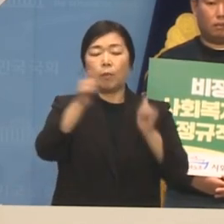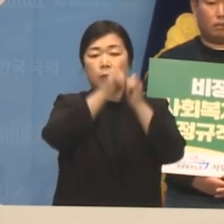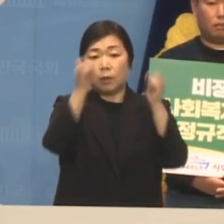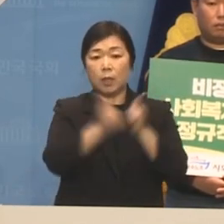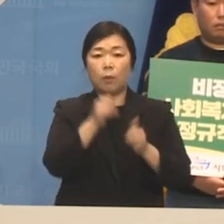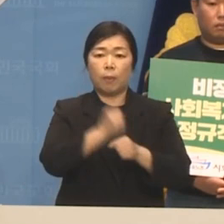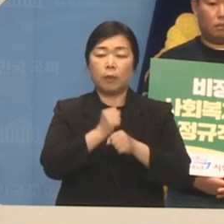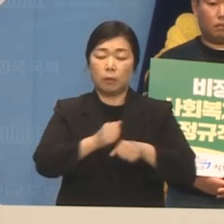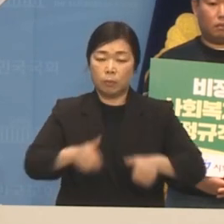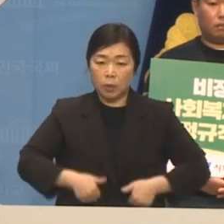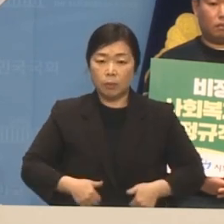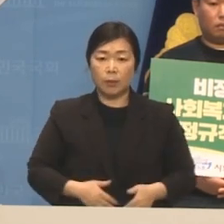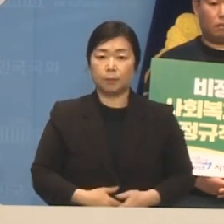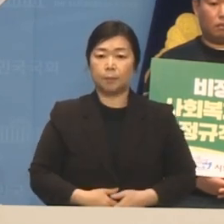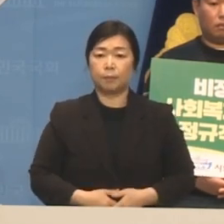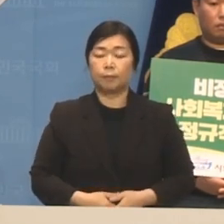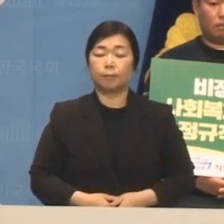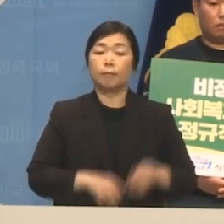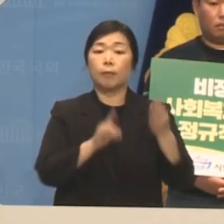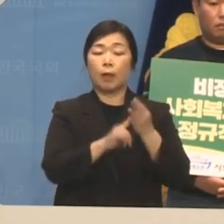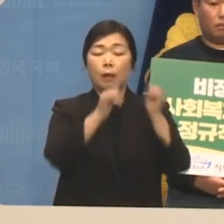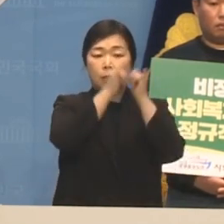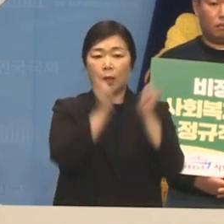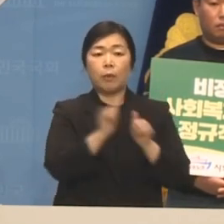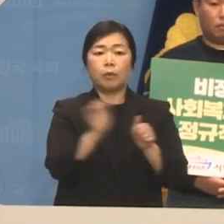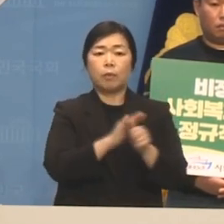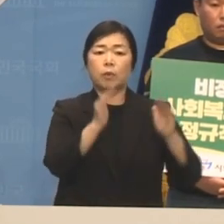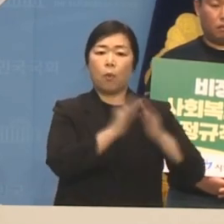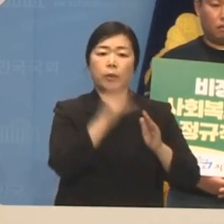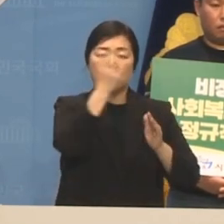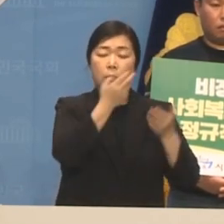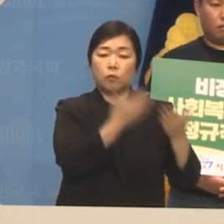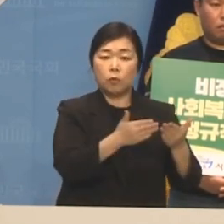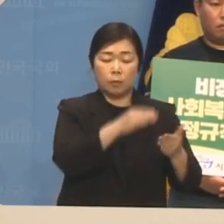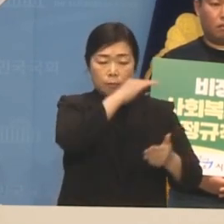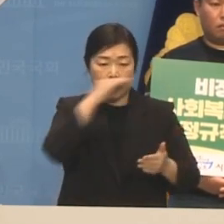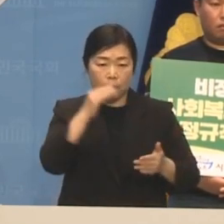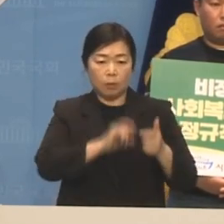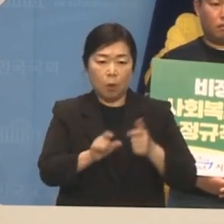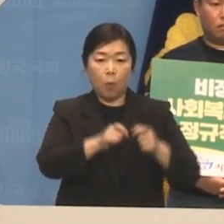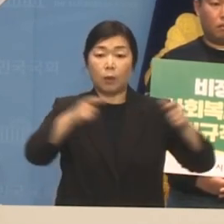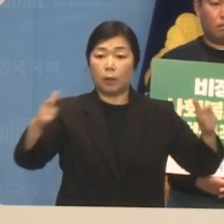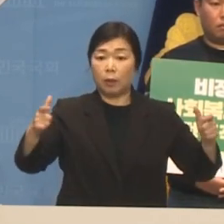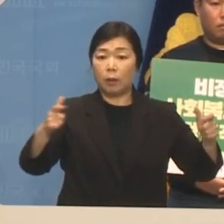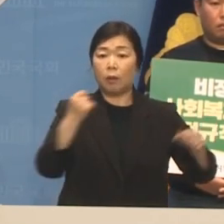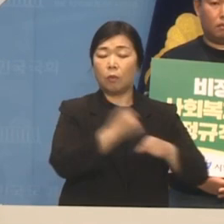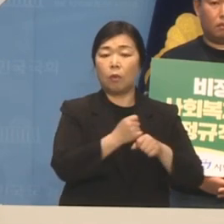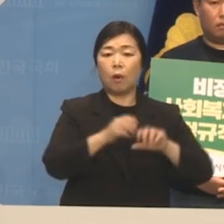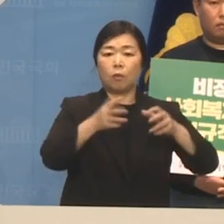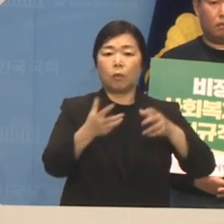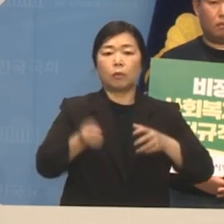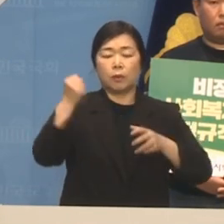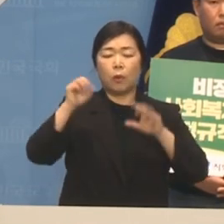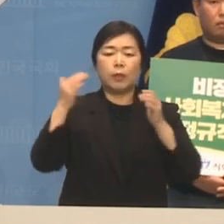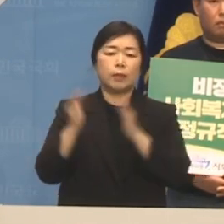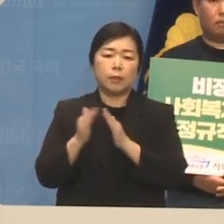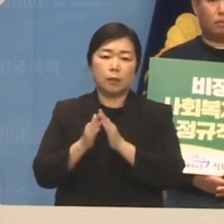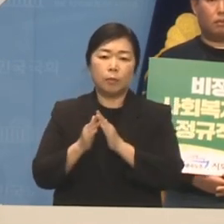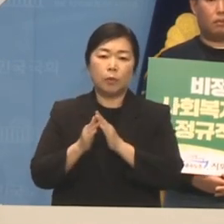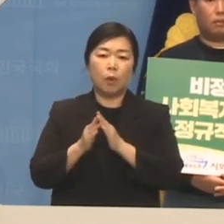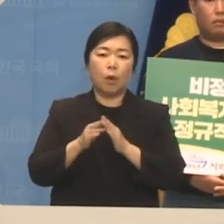것입니다. 마지막으로 넷째, 사회서비스원을 지키고 제대로 더욱 확대하고 국공립 어린이집,